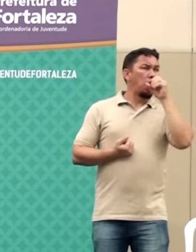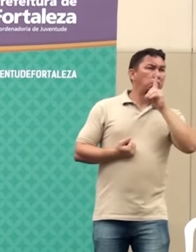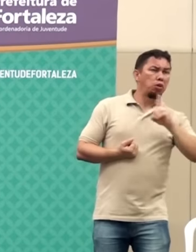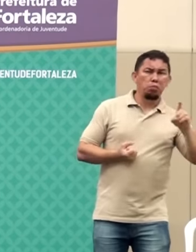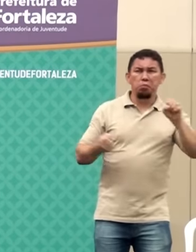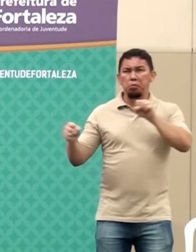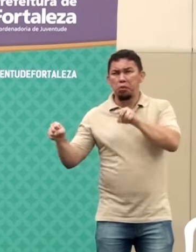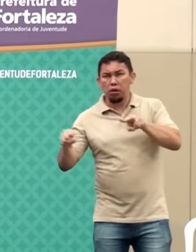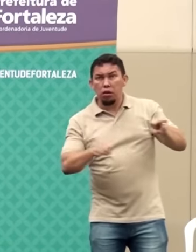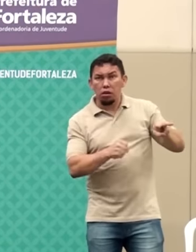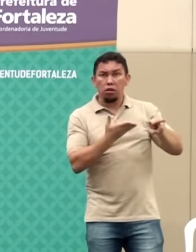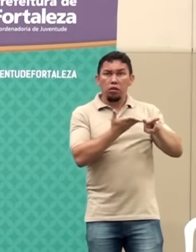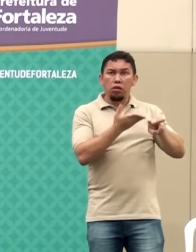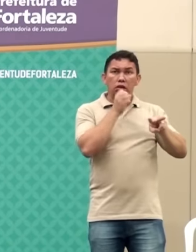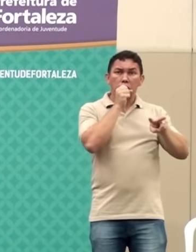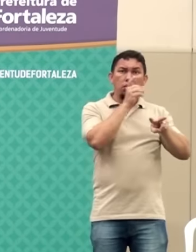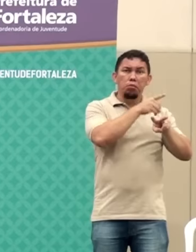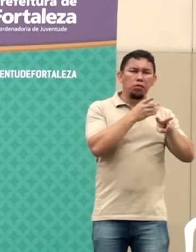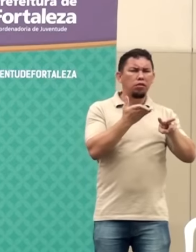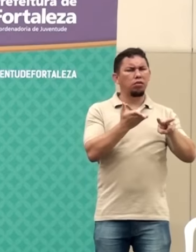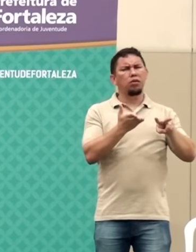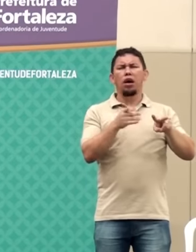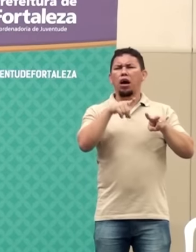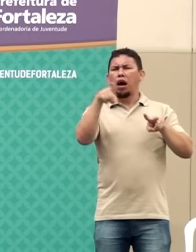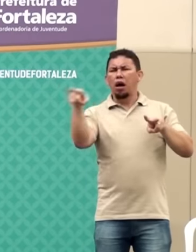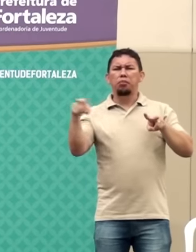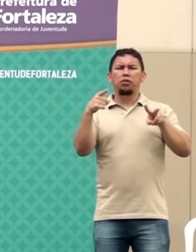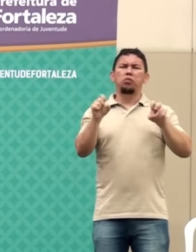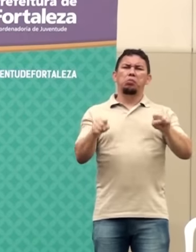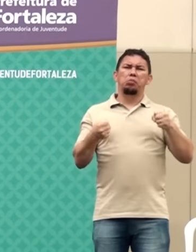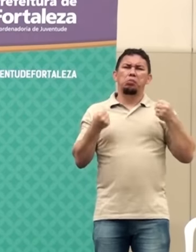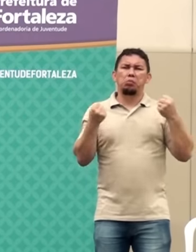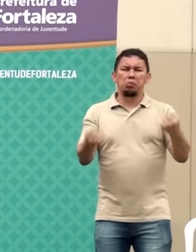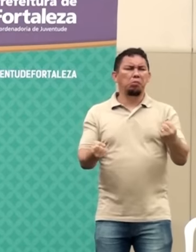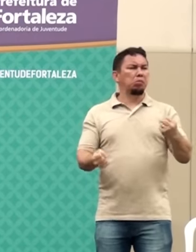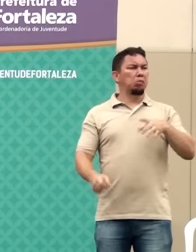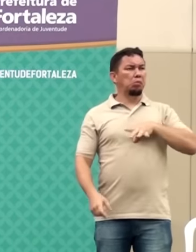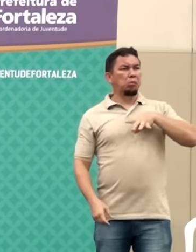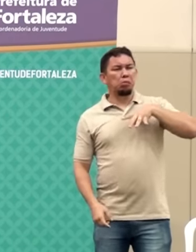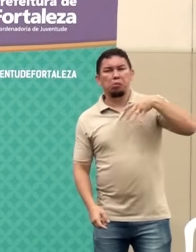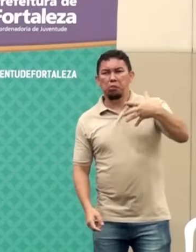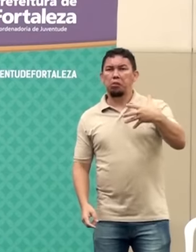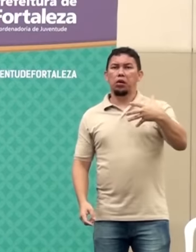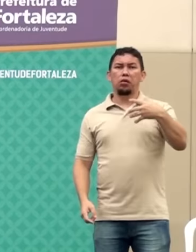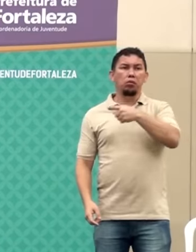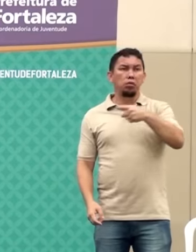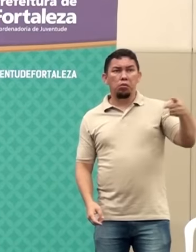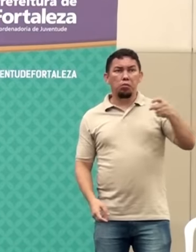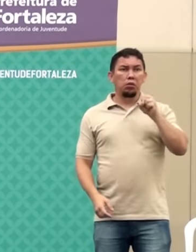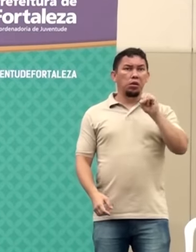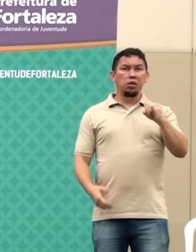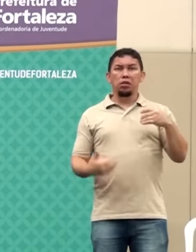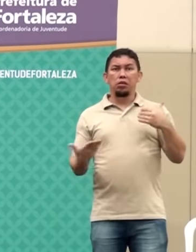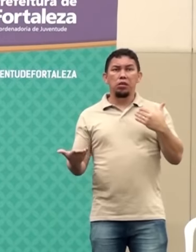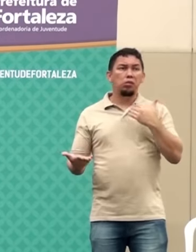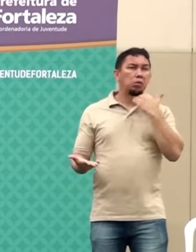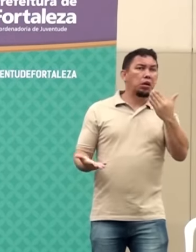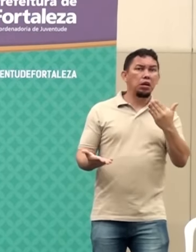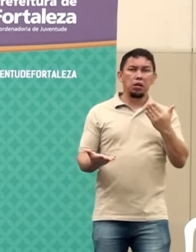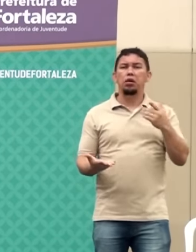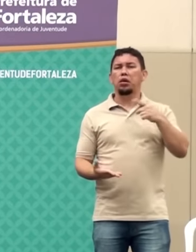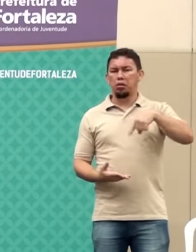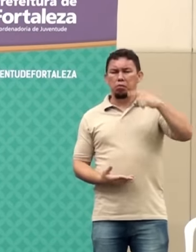Mas, gente, se não for dessa forma, se a gente não tiver a nossa dedicação, o nosso esforço, a gente não consegue alcançar os